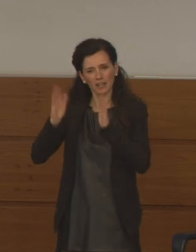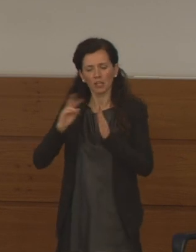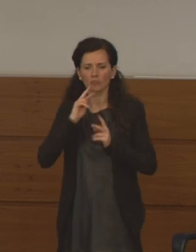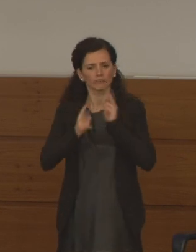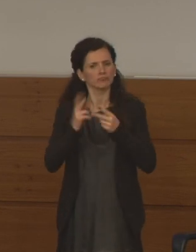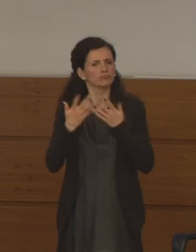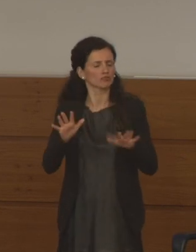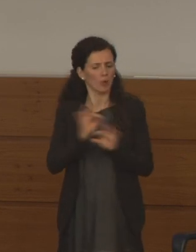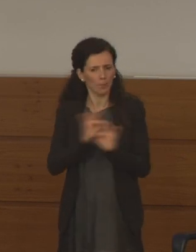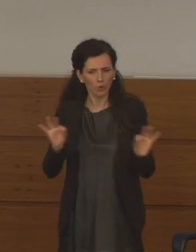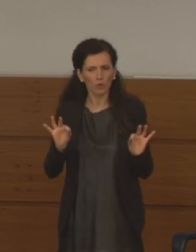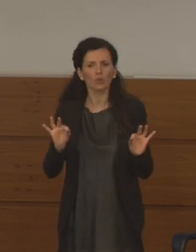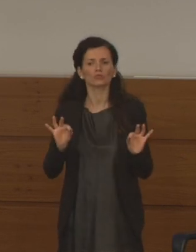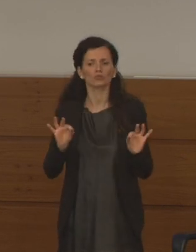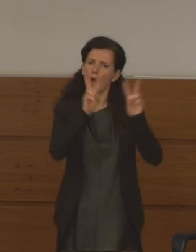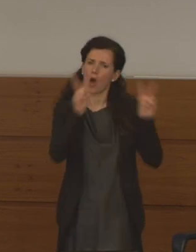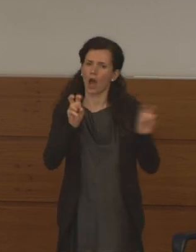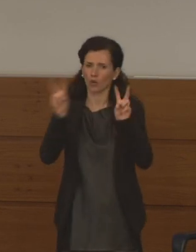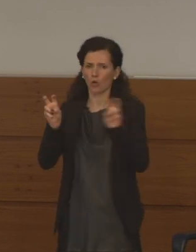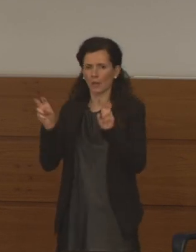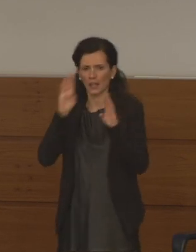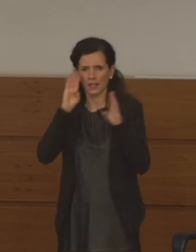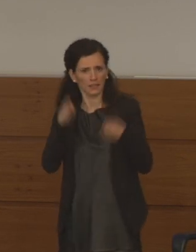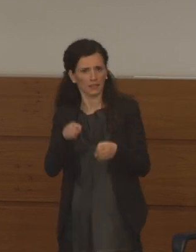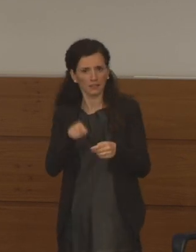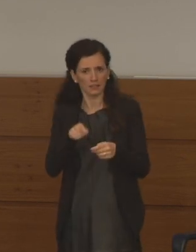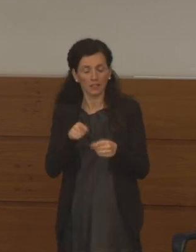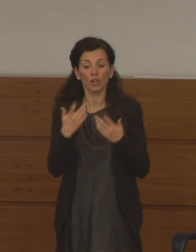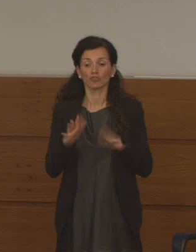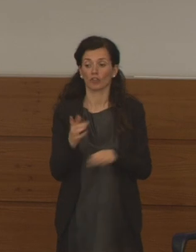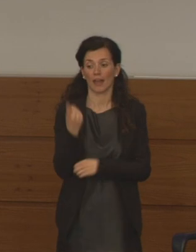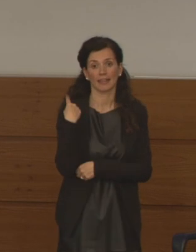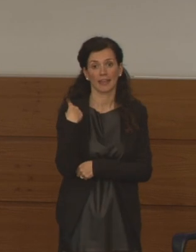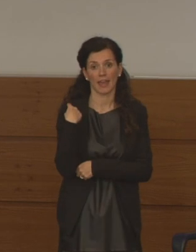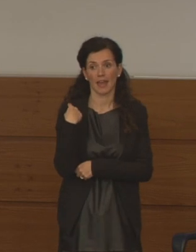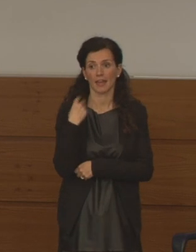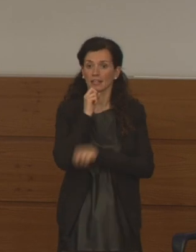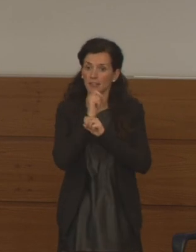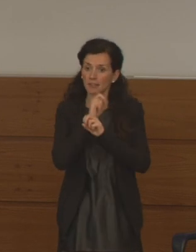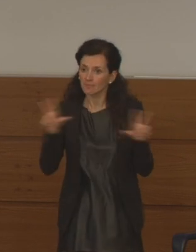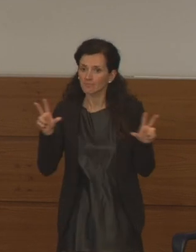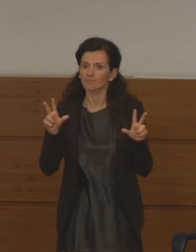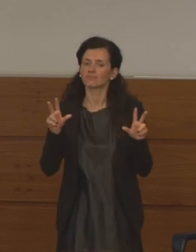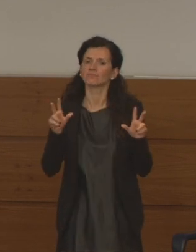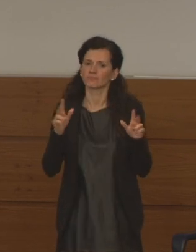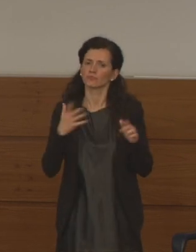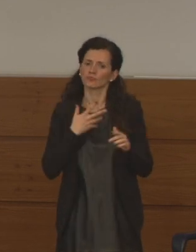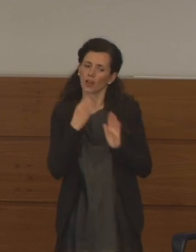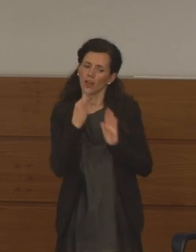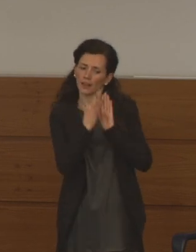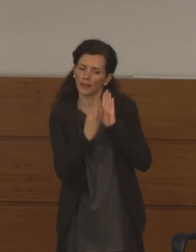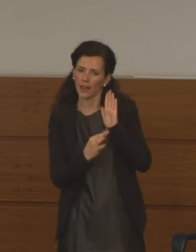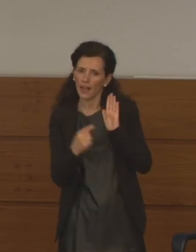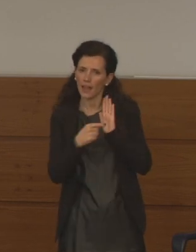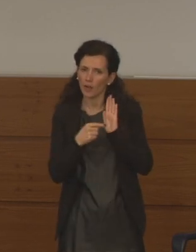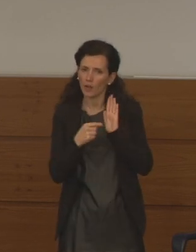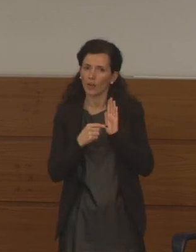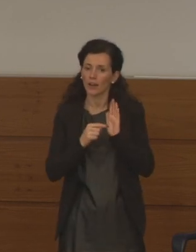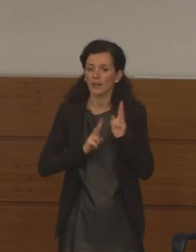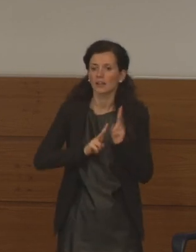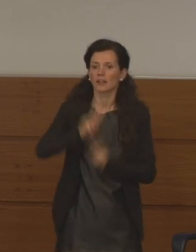c'è come avevamo già detto ieri una progressiva omogeneizzazione delle regole su tutto il